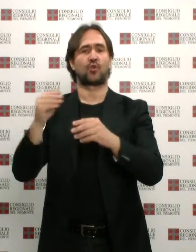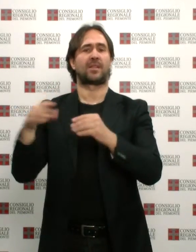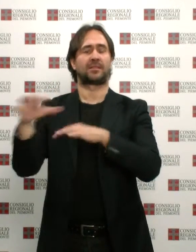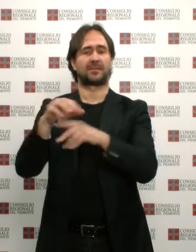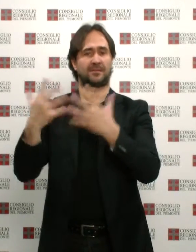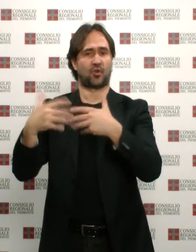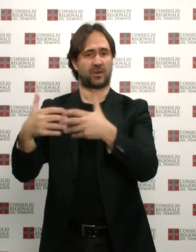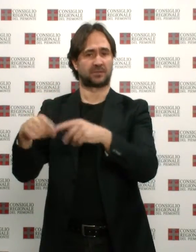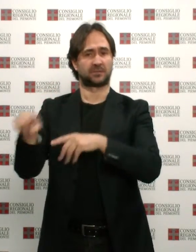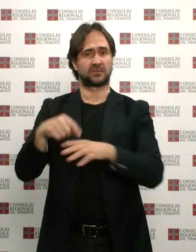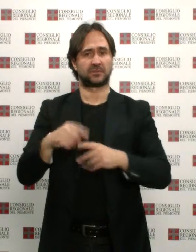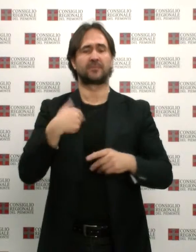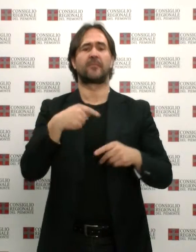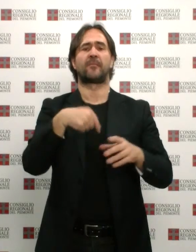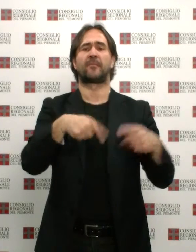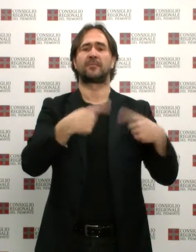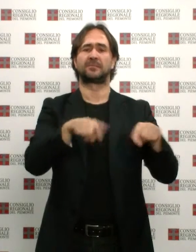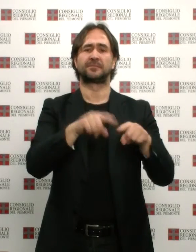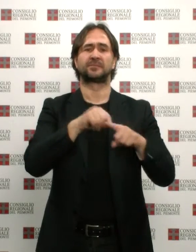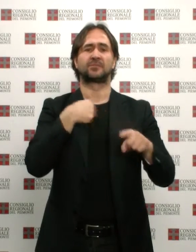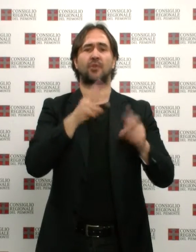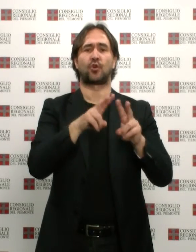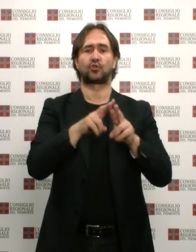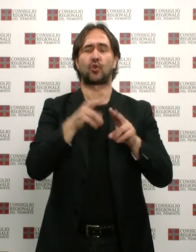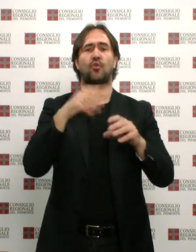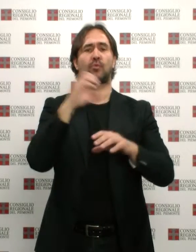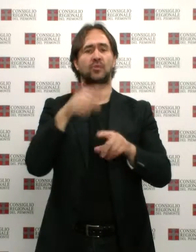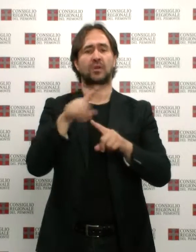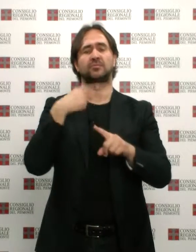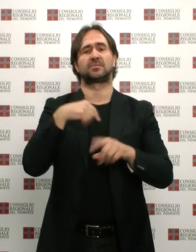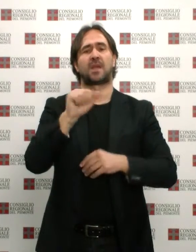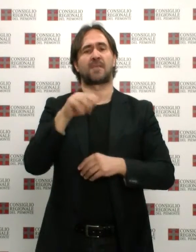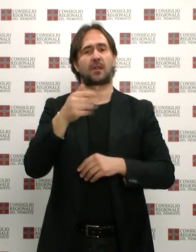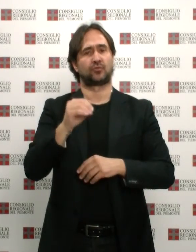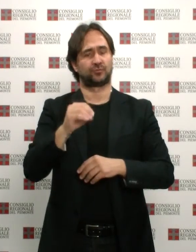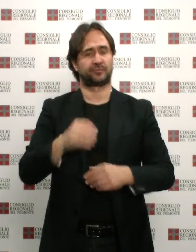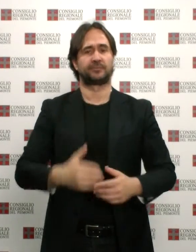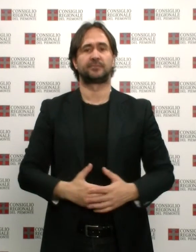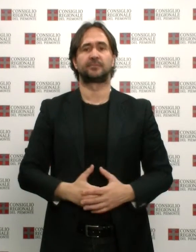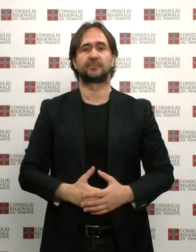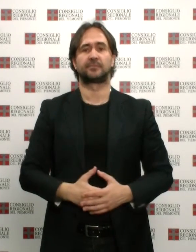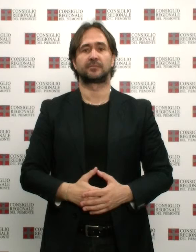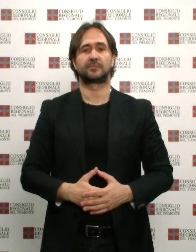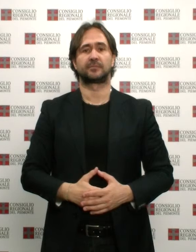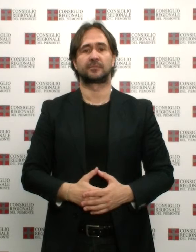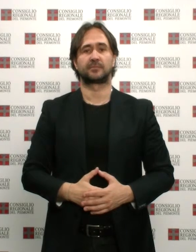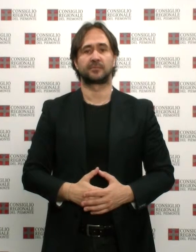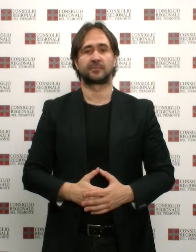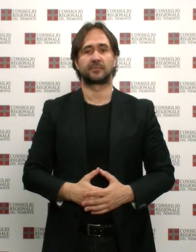congiunta hanno svolto le audizioni sul controllo e monitoraggio del rischio legato all'amianto. In primo